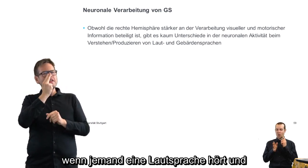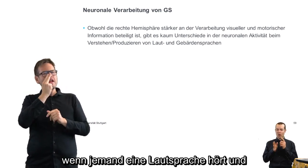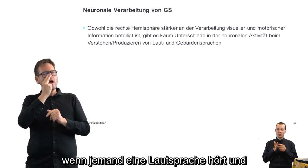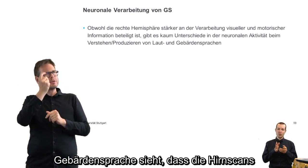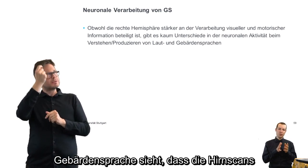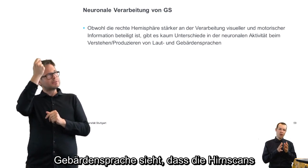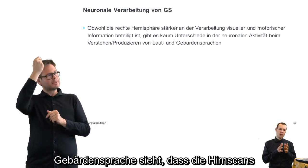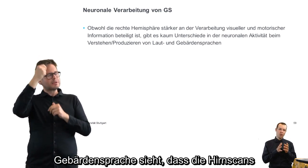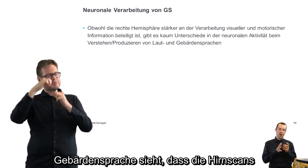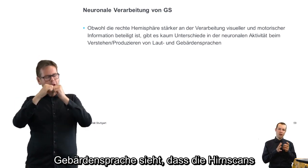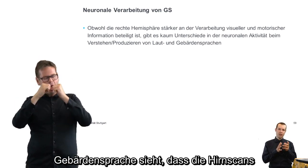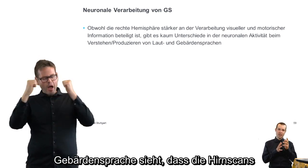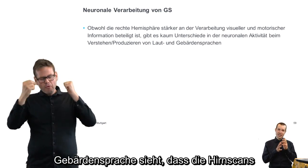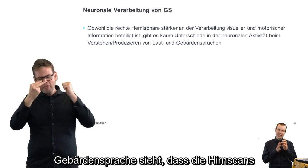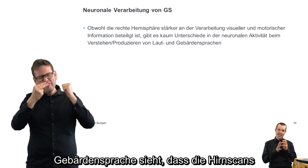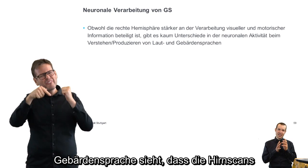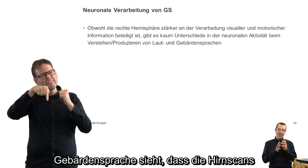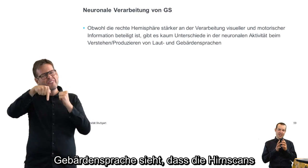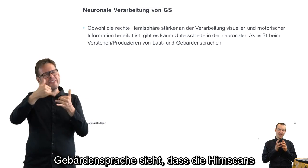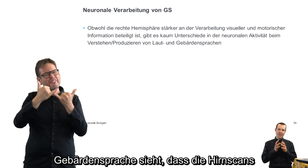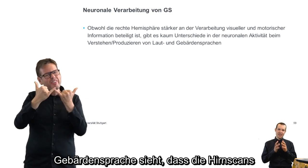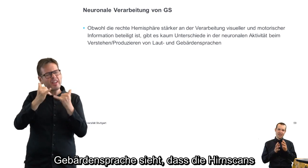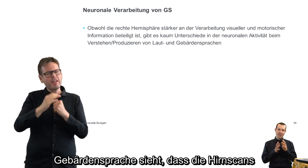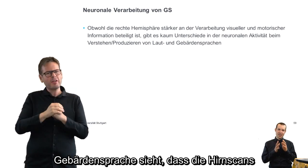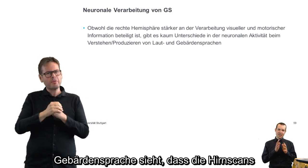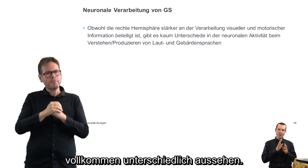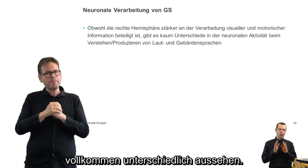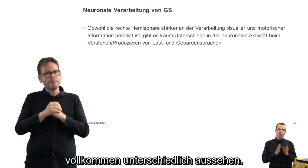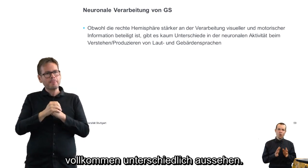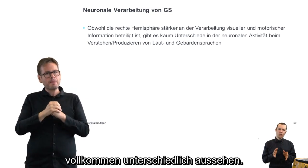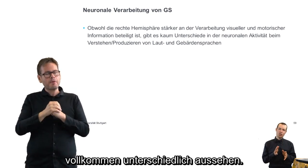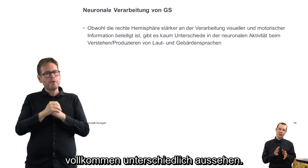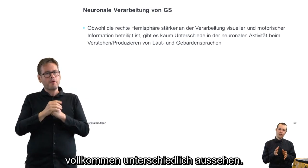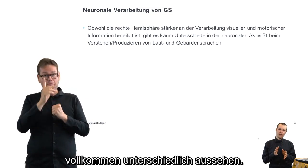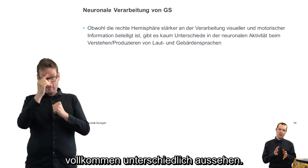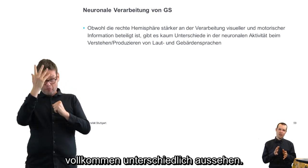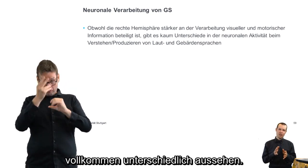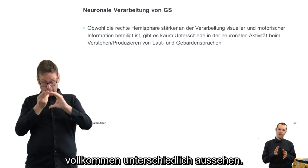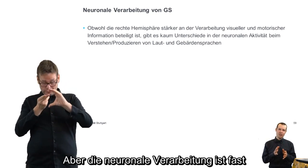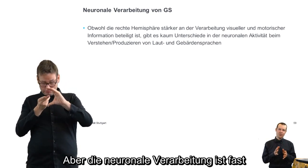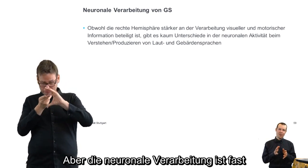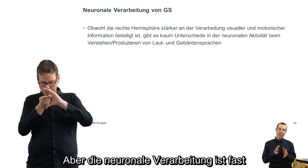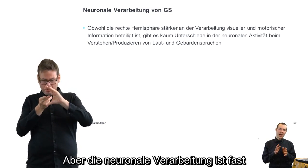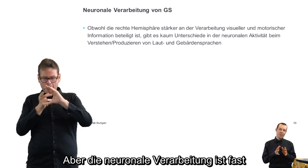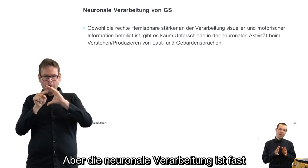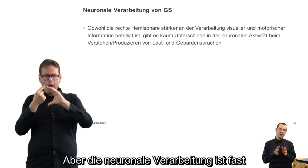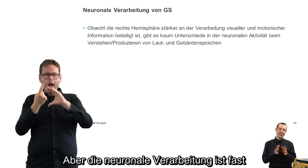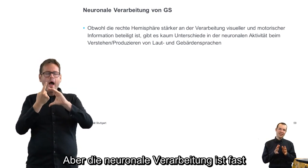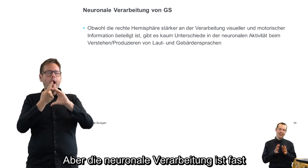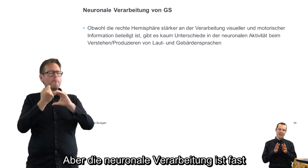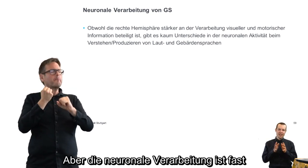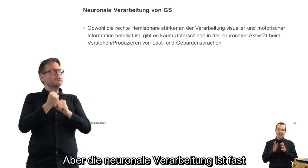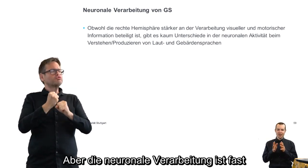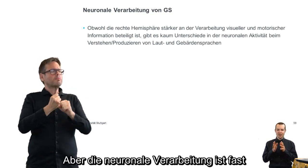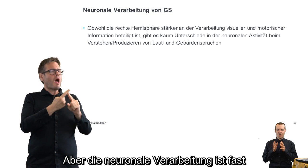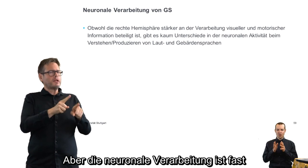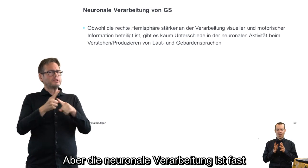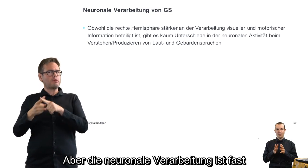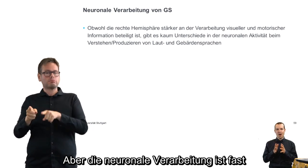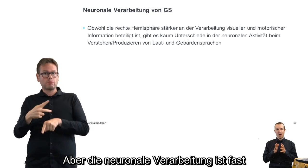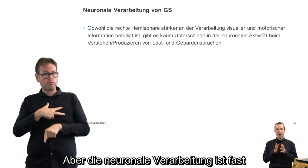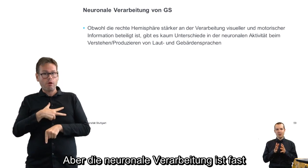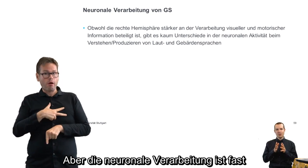hört und Gebärdensprache sieht, dass die Hirnscans vollkommen unterschiedlich aussehen, aber die